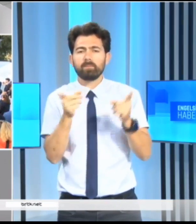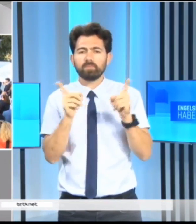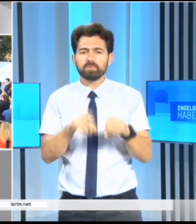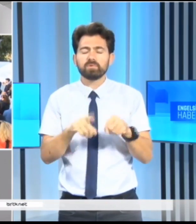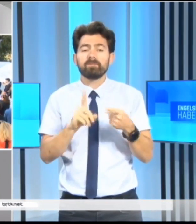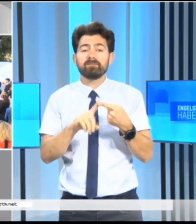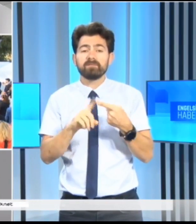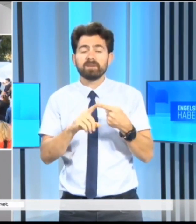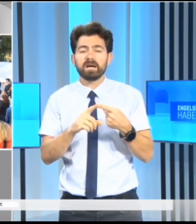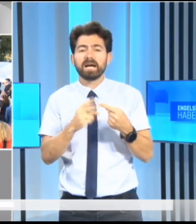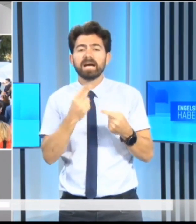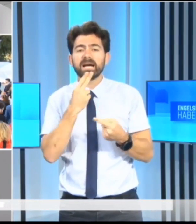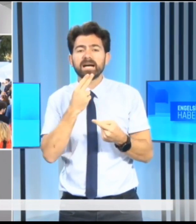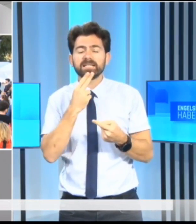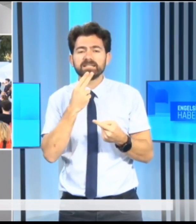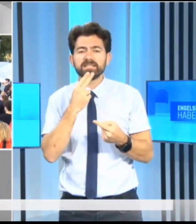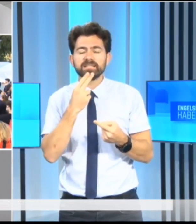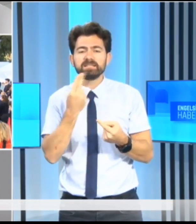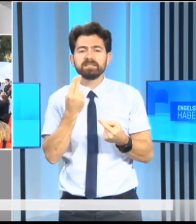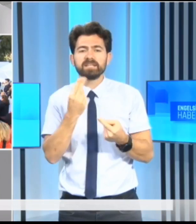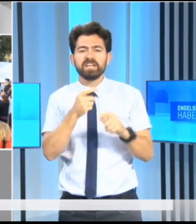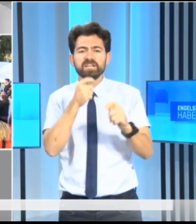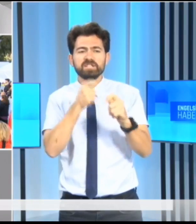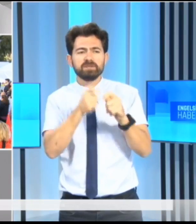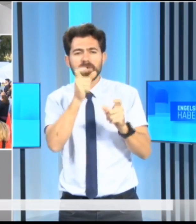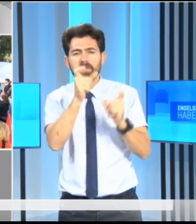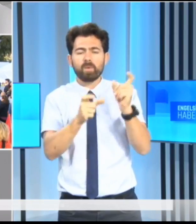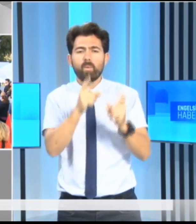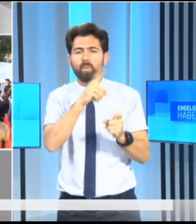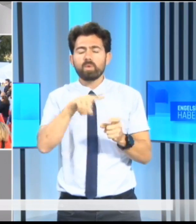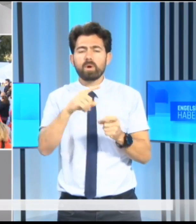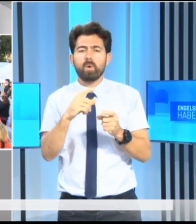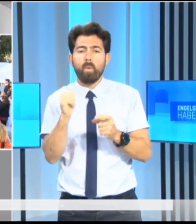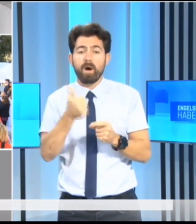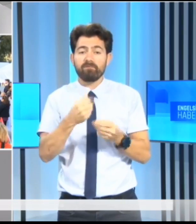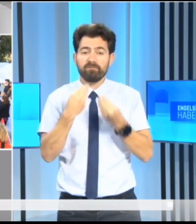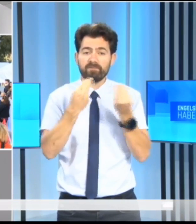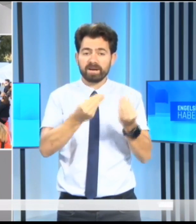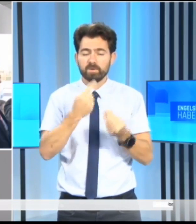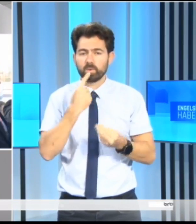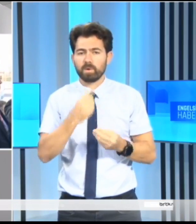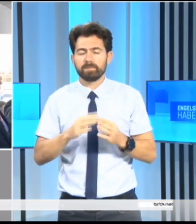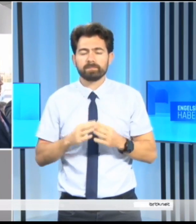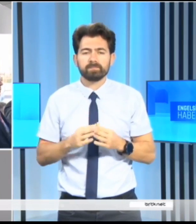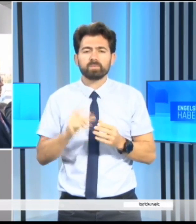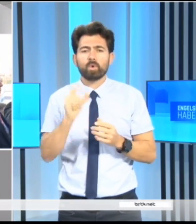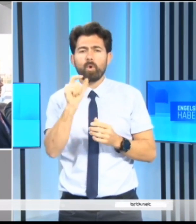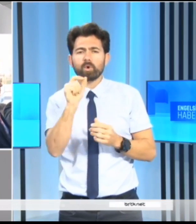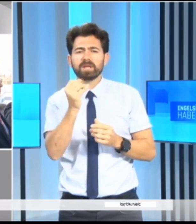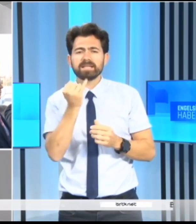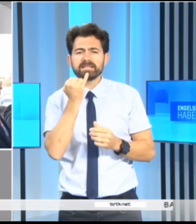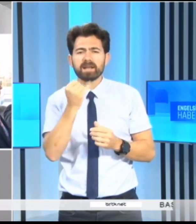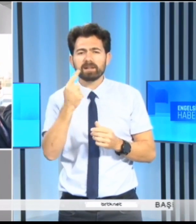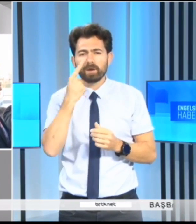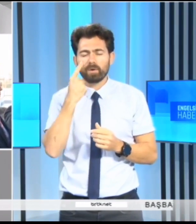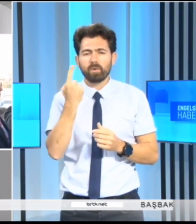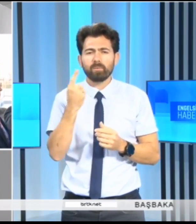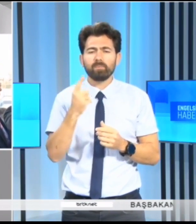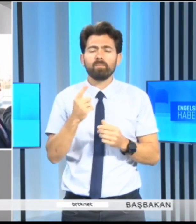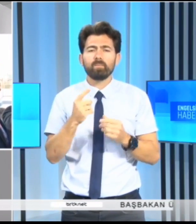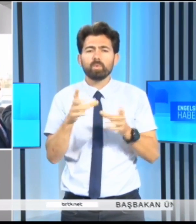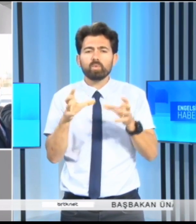ve kadın girişimcilere verdikleri önemi vurguladı Oktay temasları kapsamında